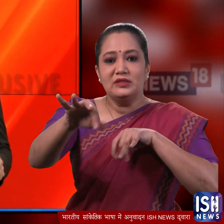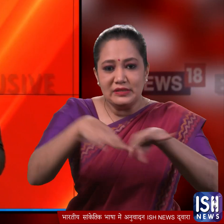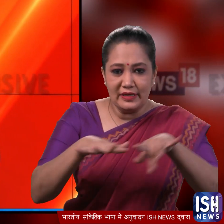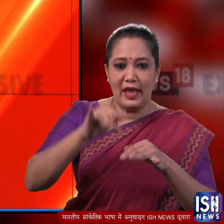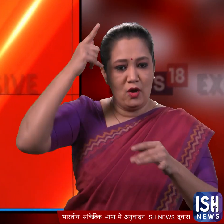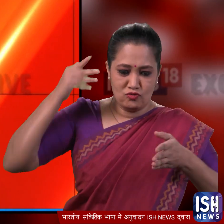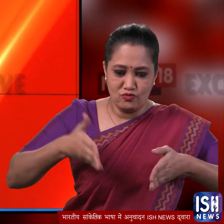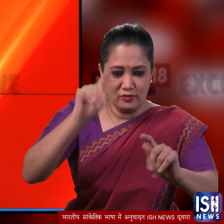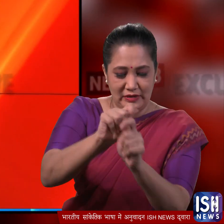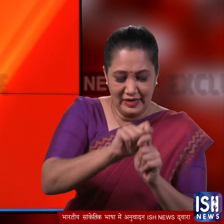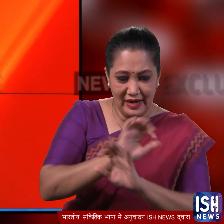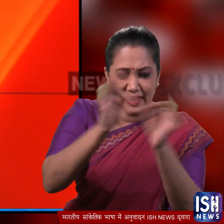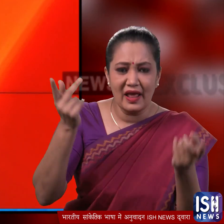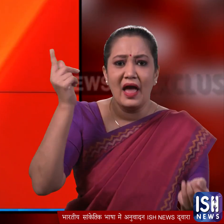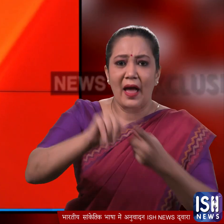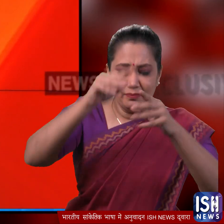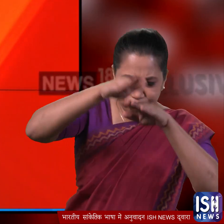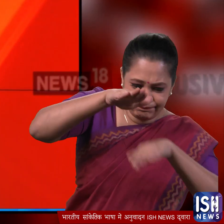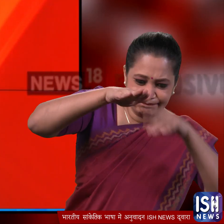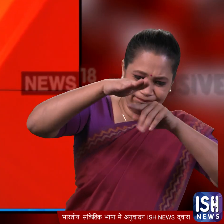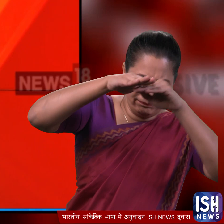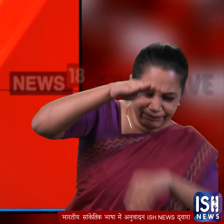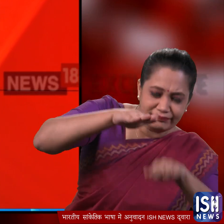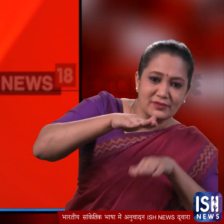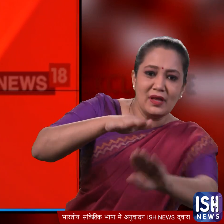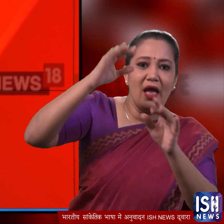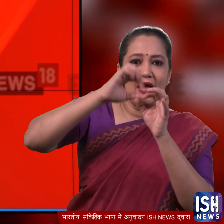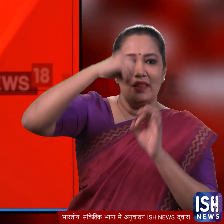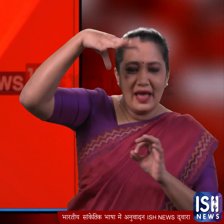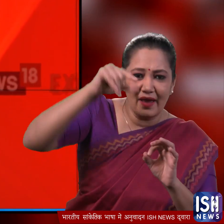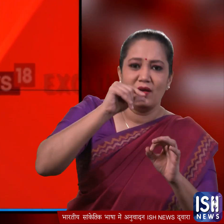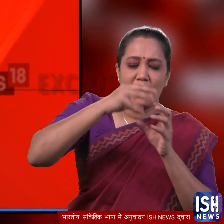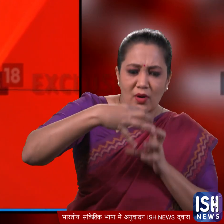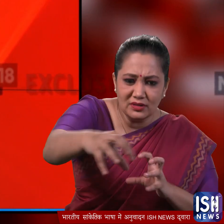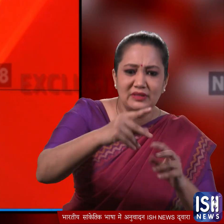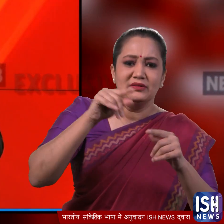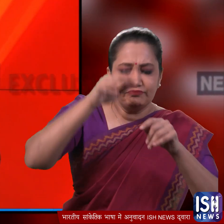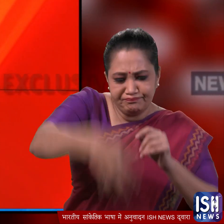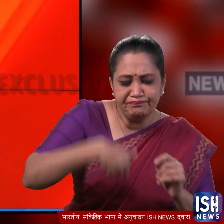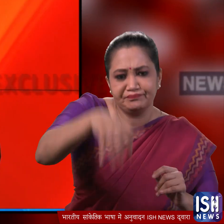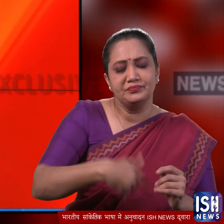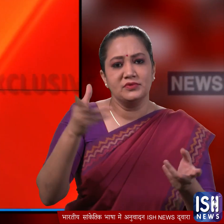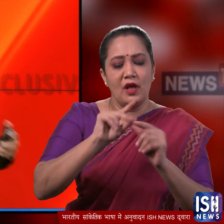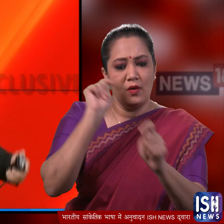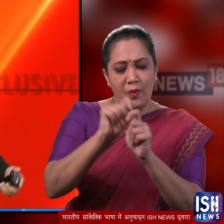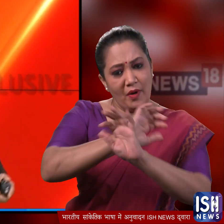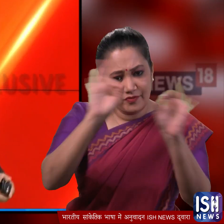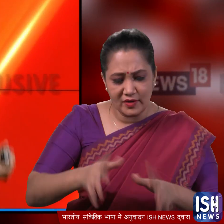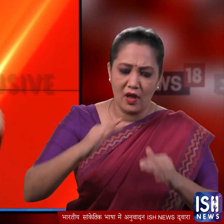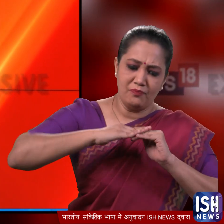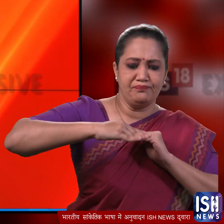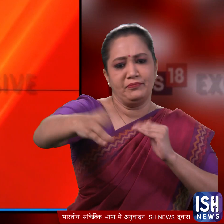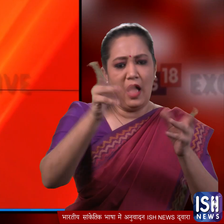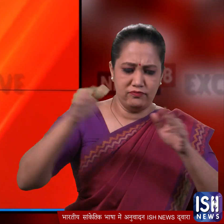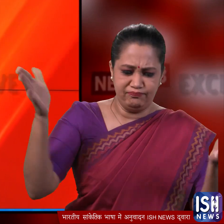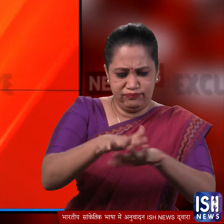है कि शहरों में पहले सड़क बनती है, फिर उसे कभी पानी की पाइपलाइन तो कभी बिजली की तार या सीवर लाइन बिछाने के लिए खोद दिया जाता और काम होने के बाद